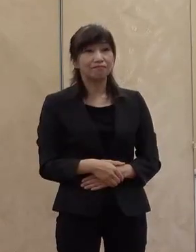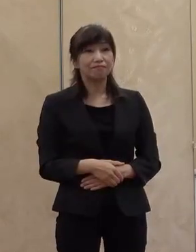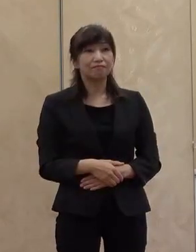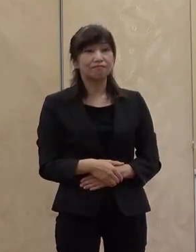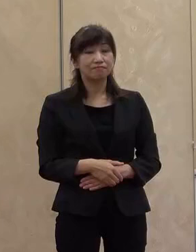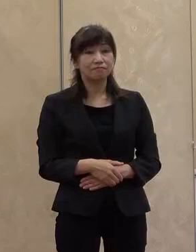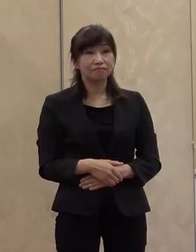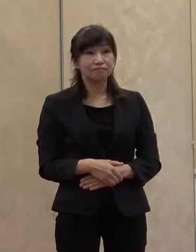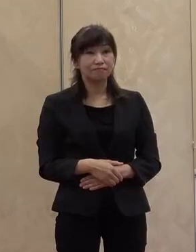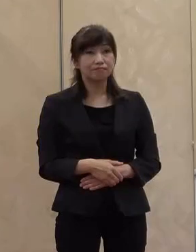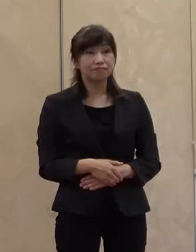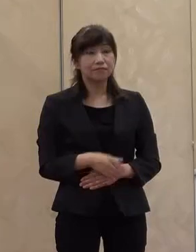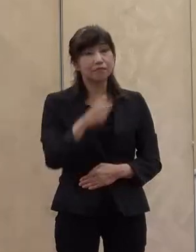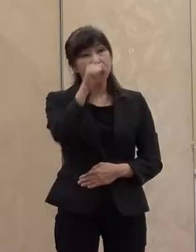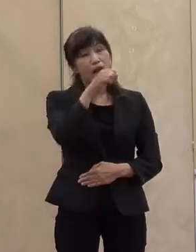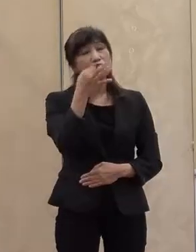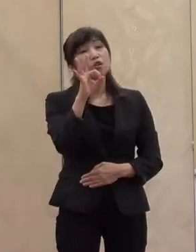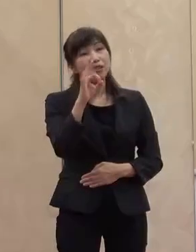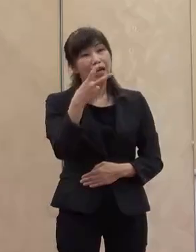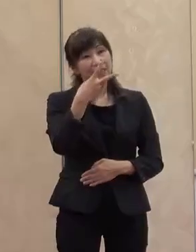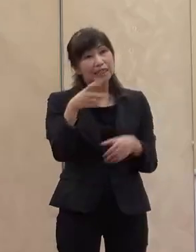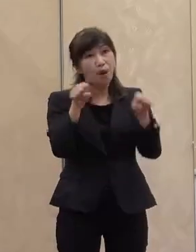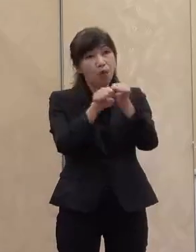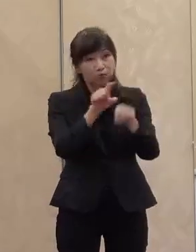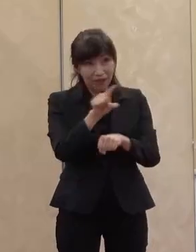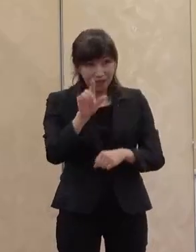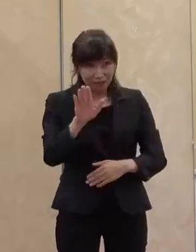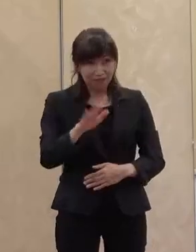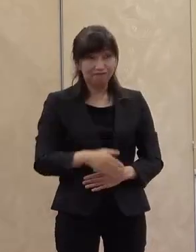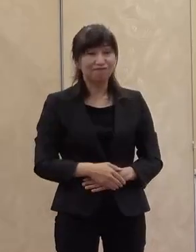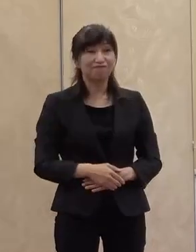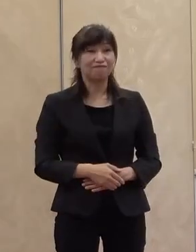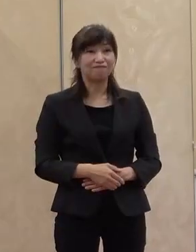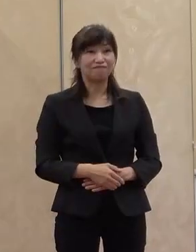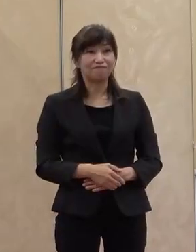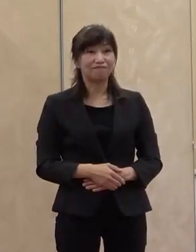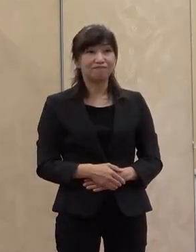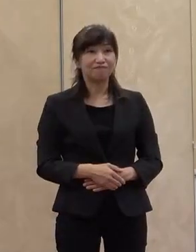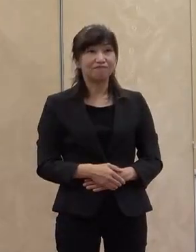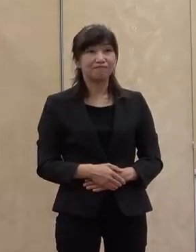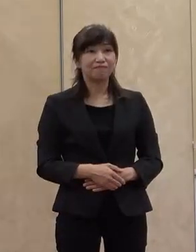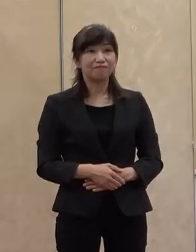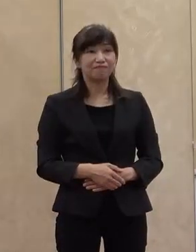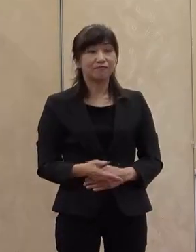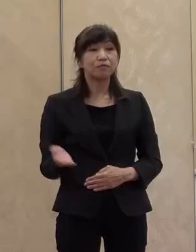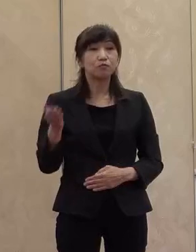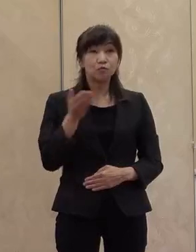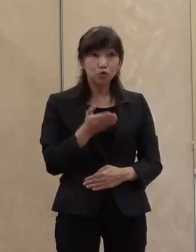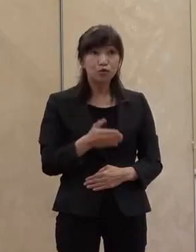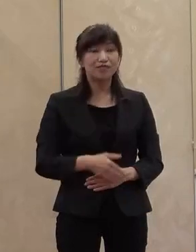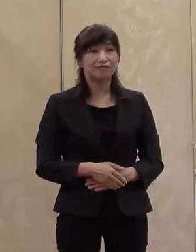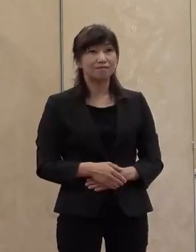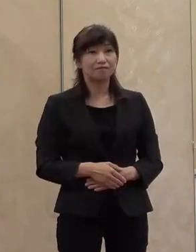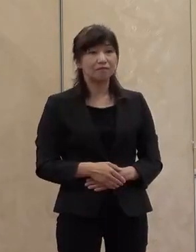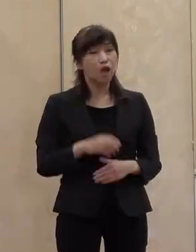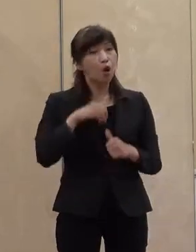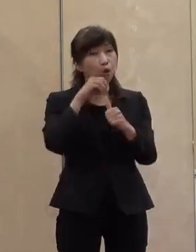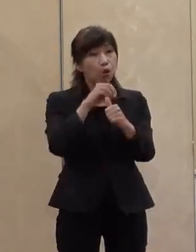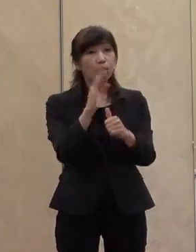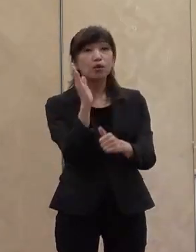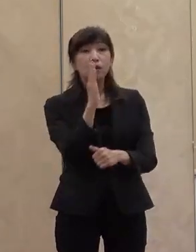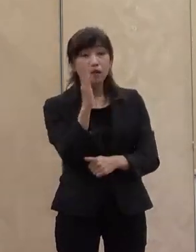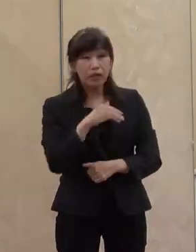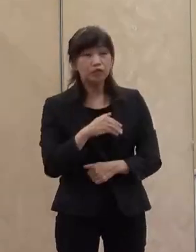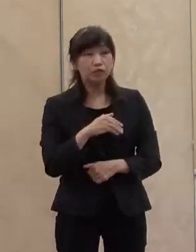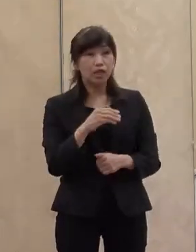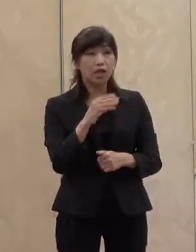まあ、予算規模自体2億円です。はい、次です。次がですね、雇用ではなくて今度